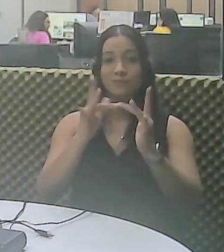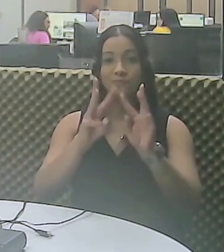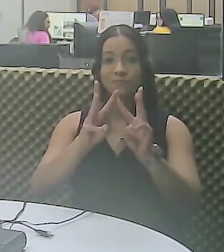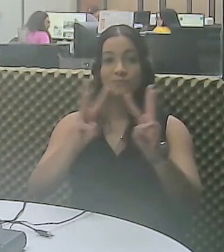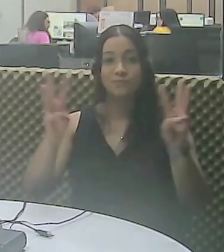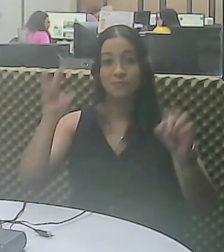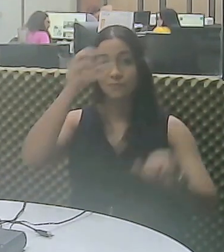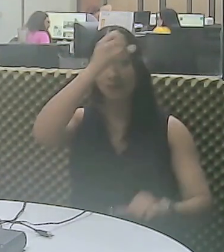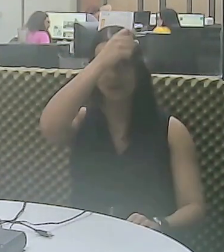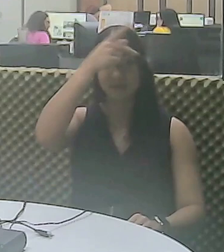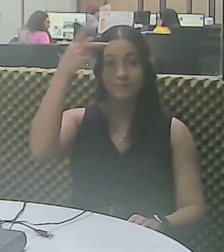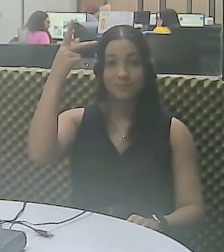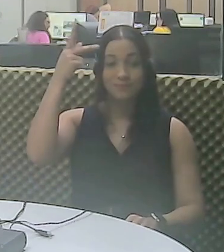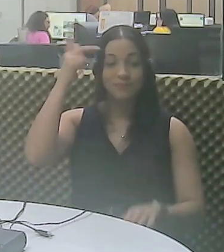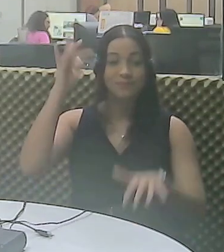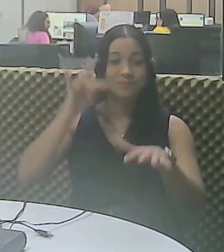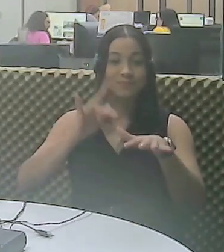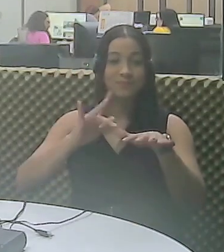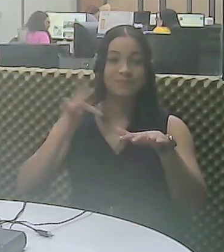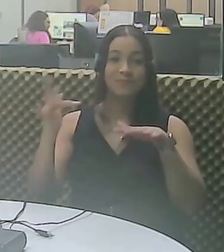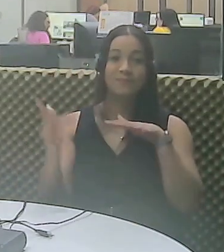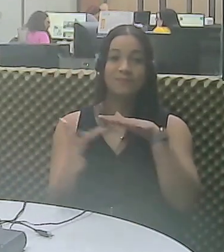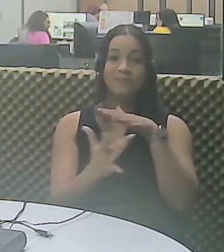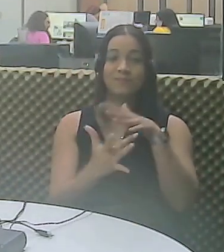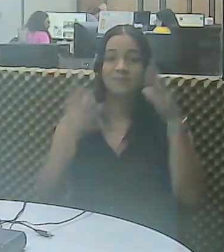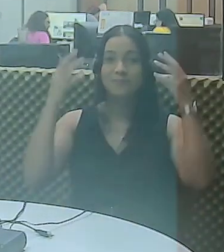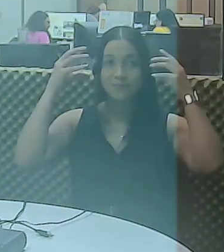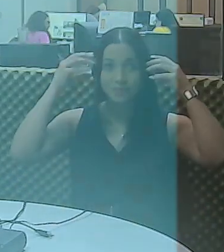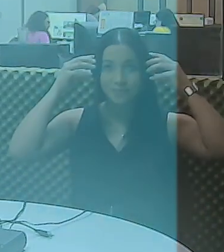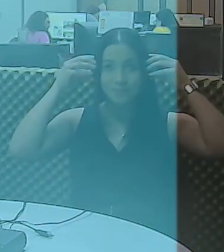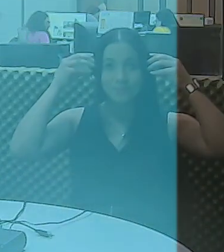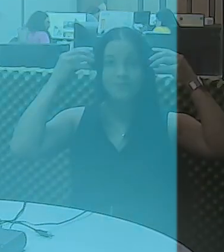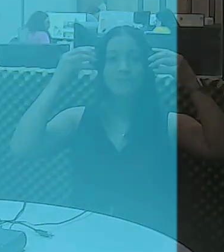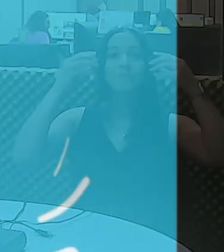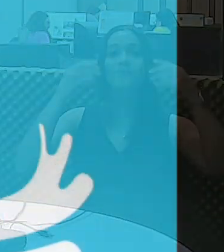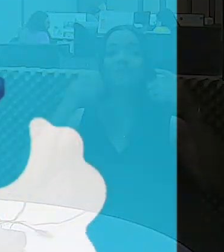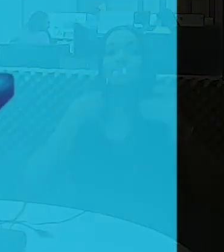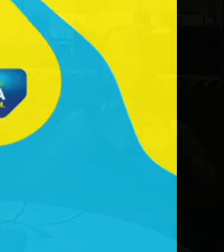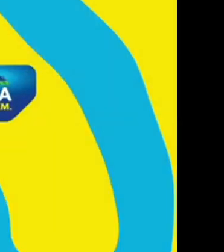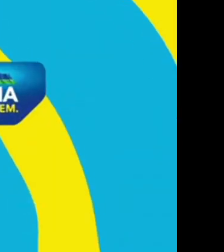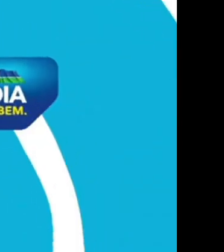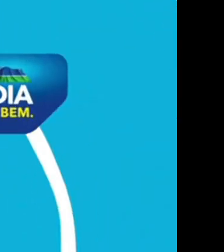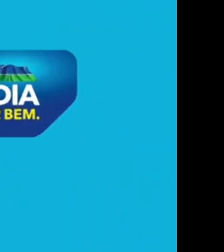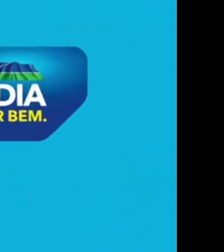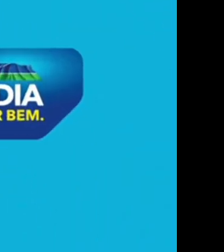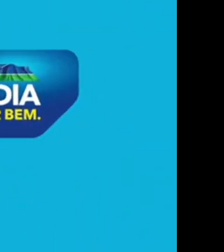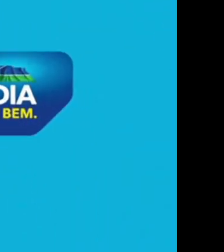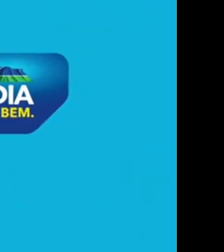Continue conosco no portal da Prefeitura e nas redes sociais.